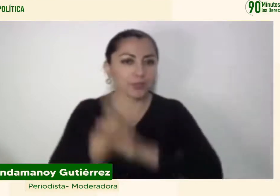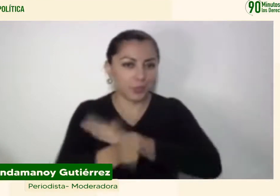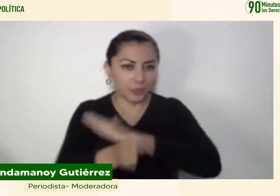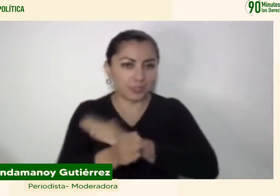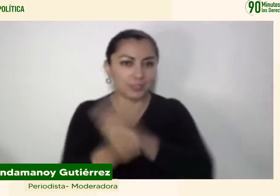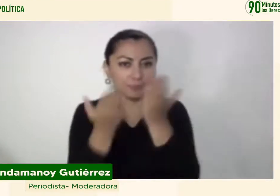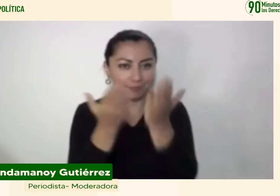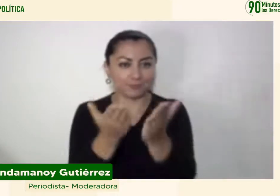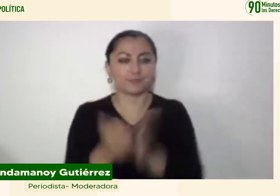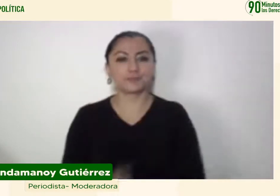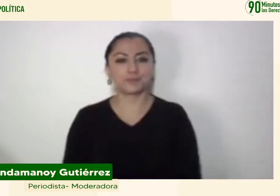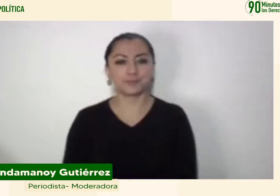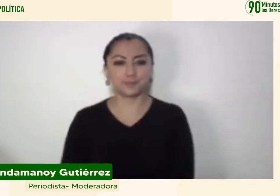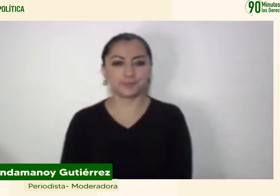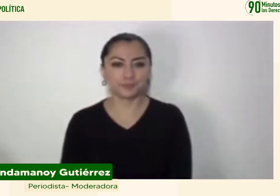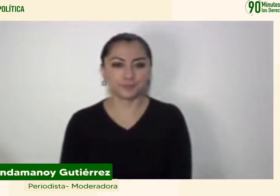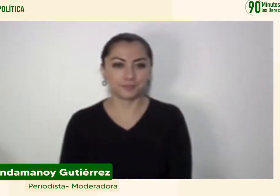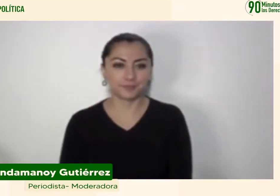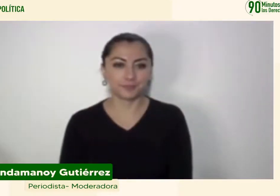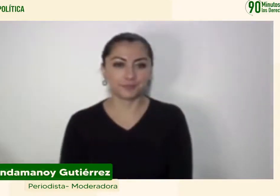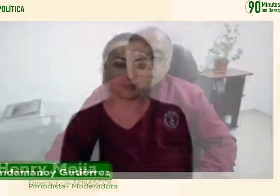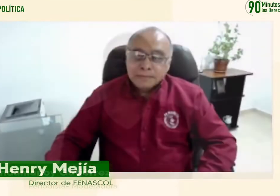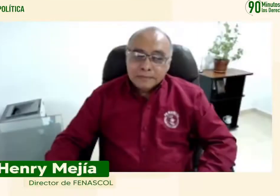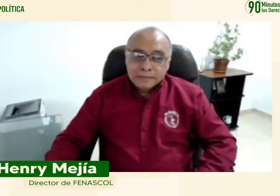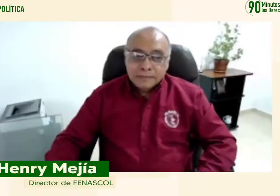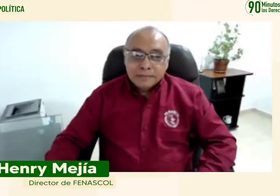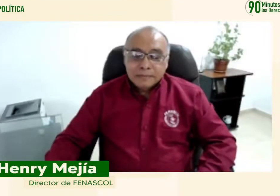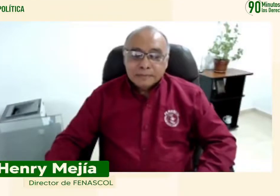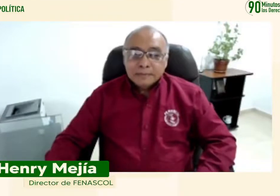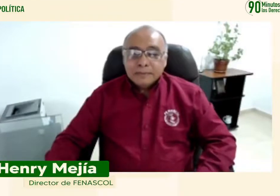vamos a continuar con henri continúa al respecto